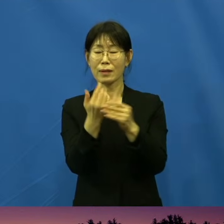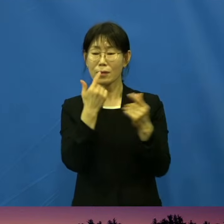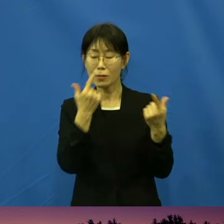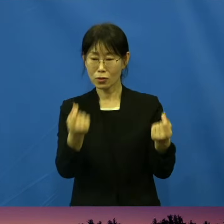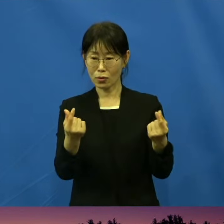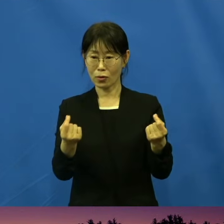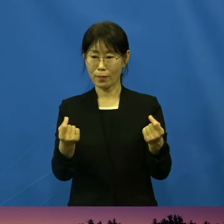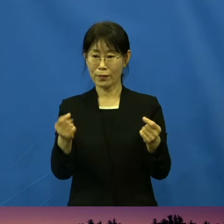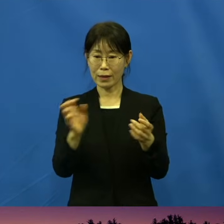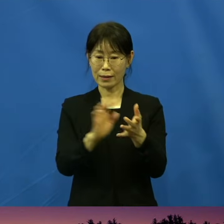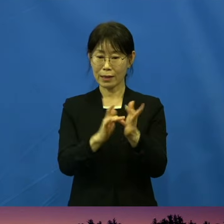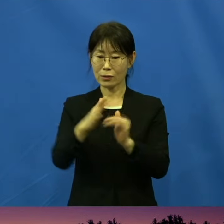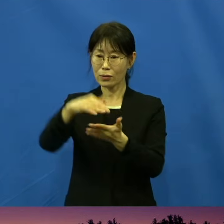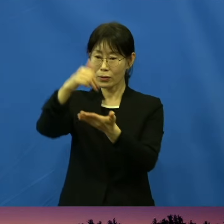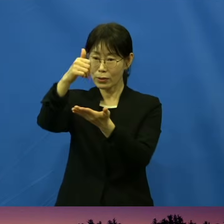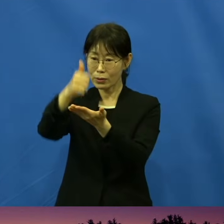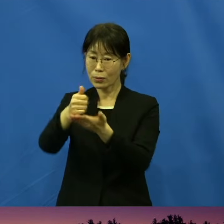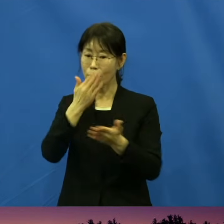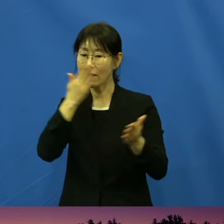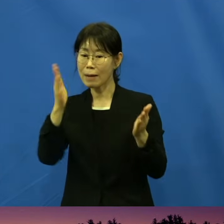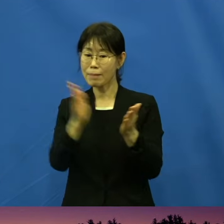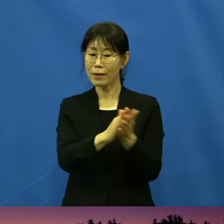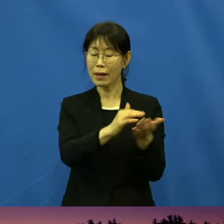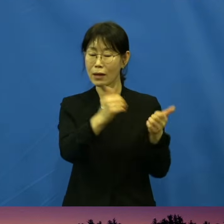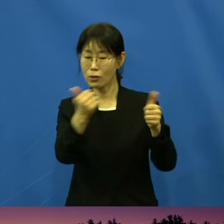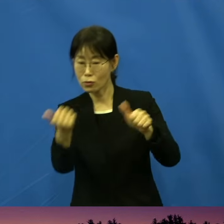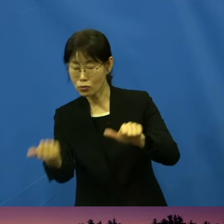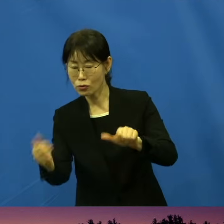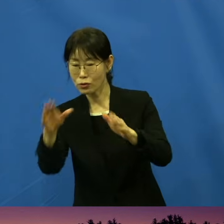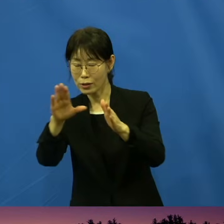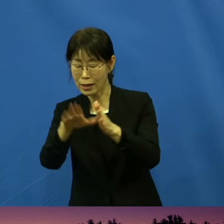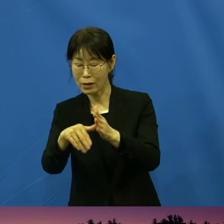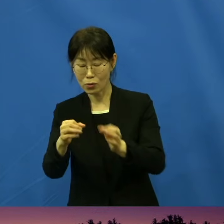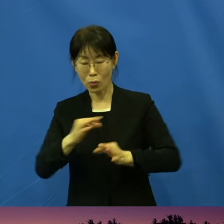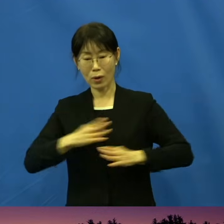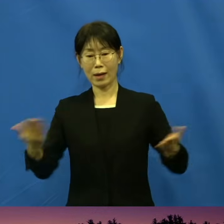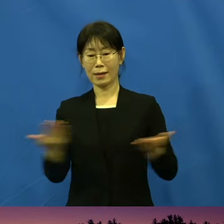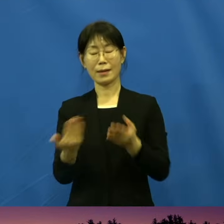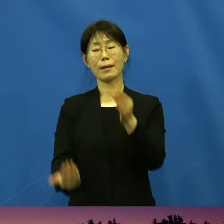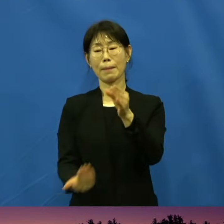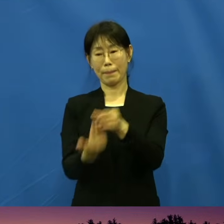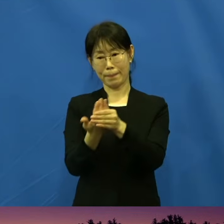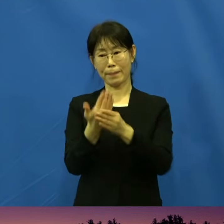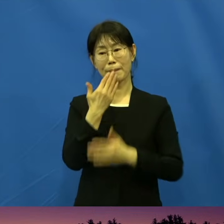그리스도와 함께 죽을 때 그 다음에 놀라운 생명의 역사가 일어나는 거예요.